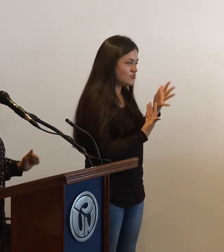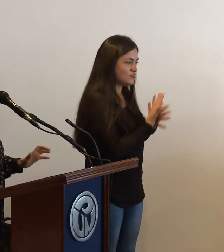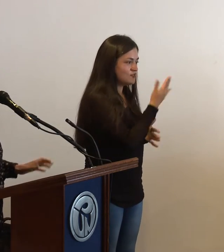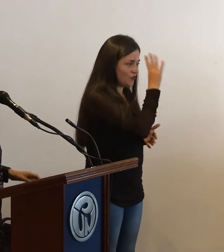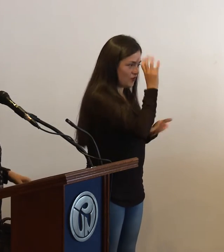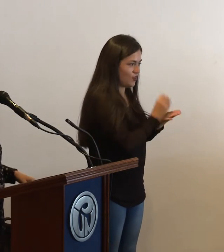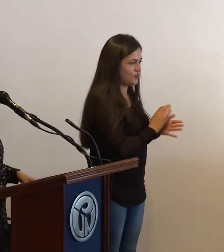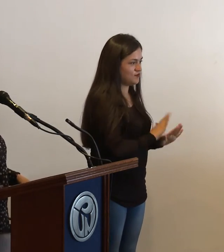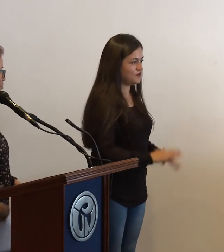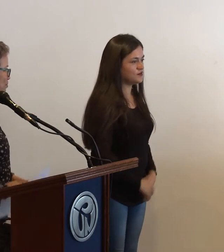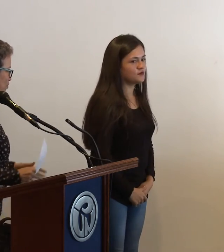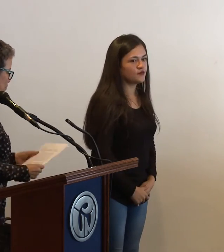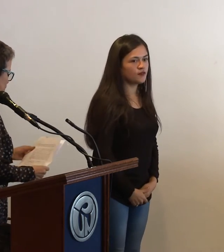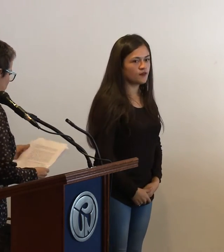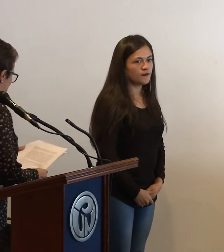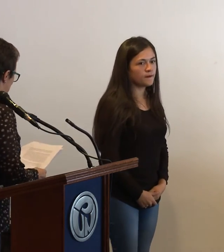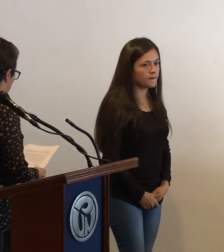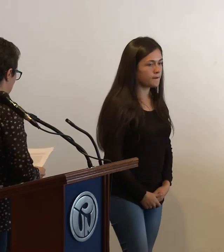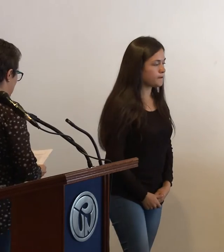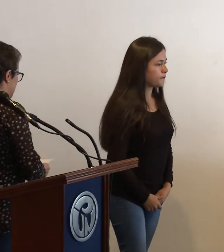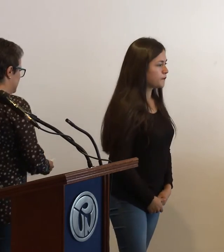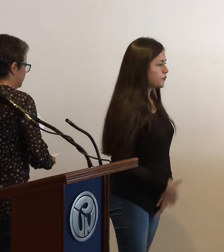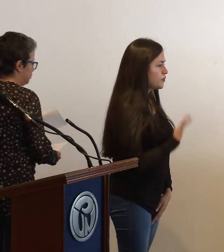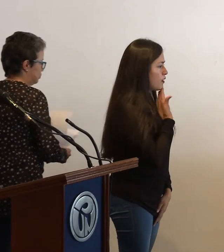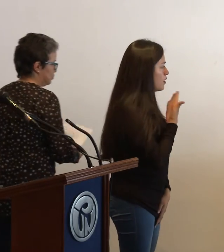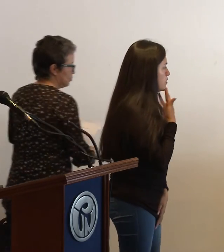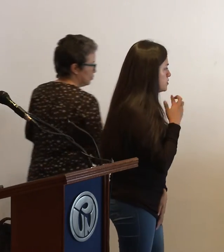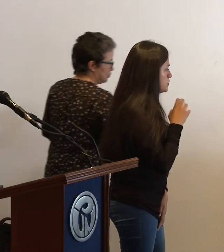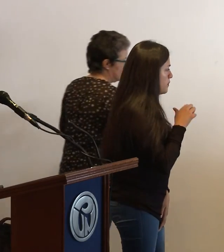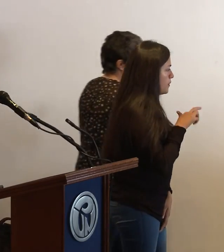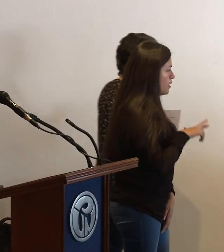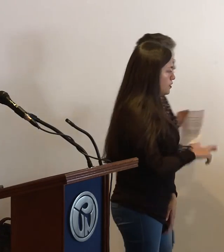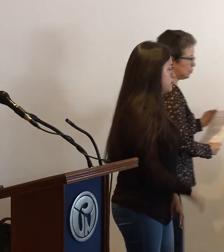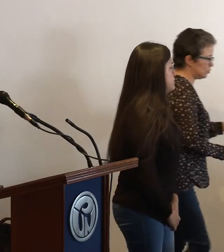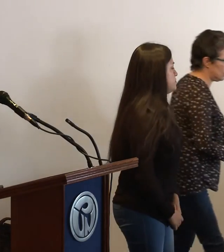lineamientos. Muchas gracias. Gracias, Miguel.